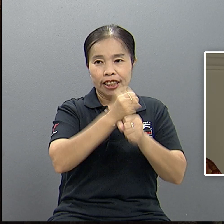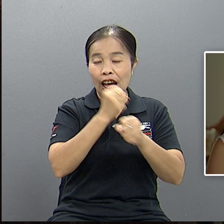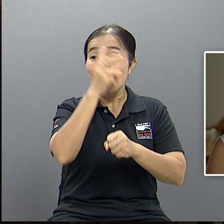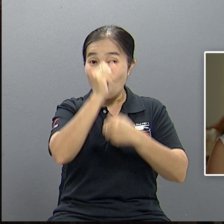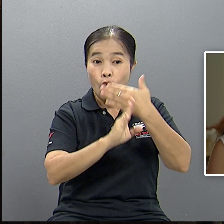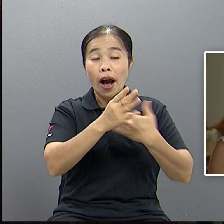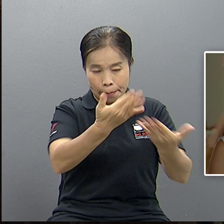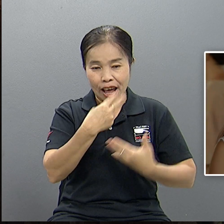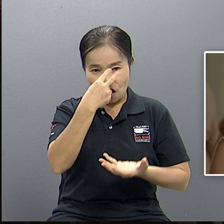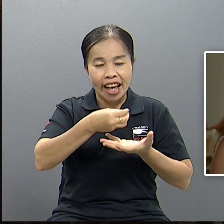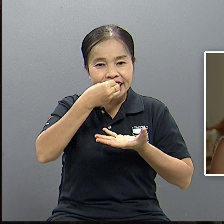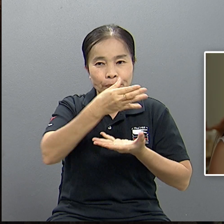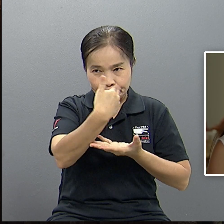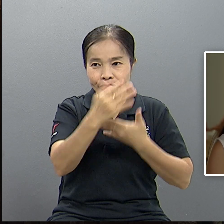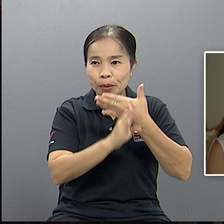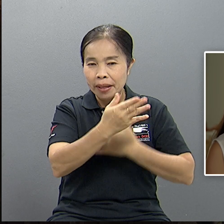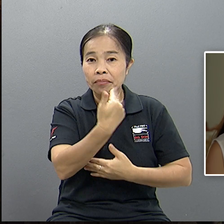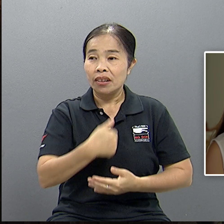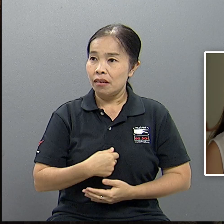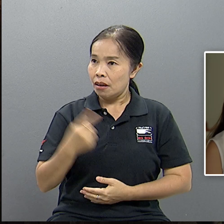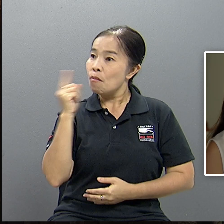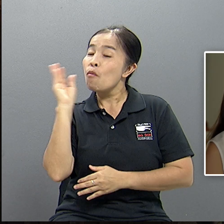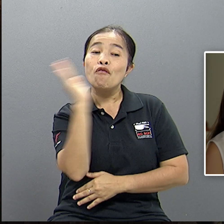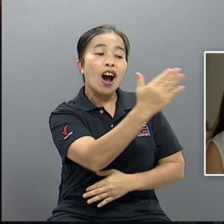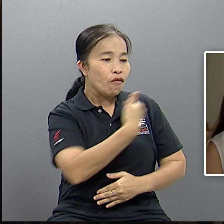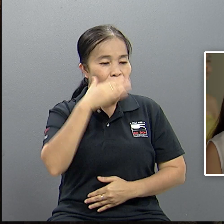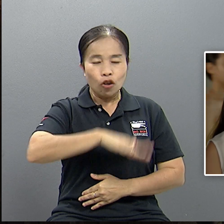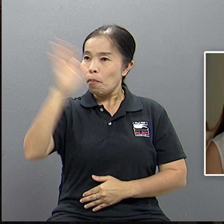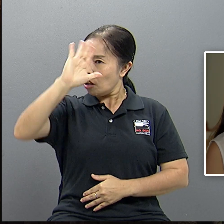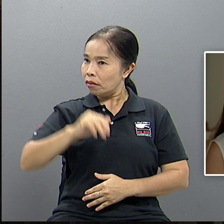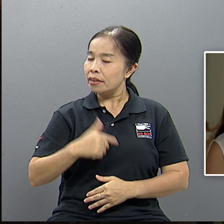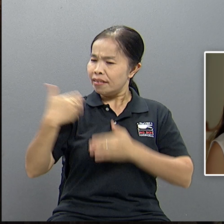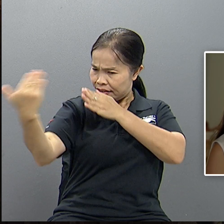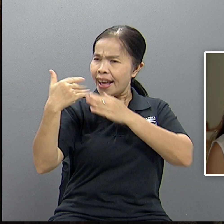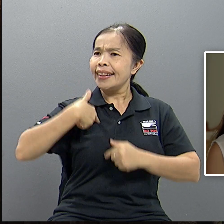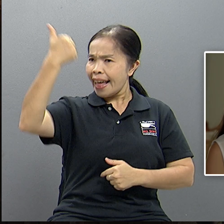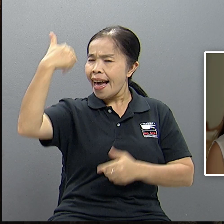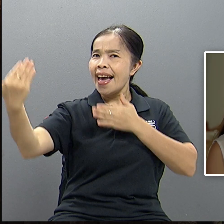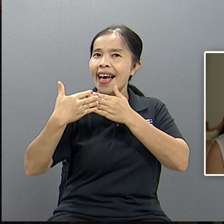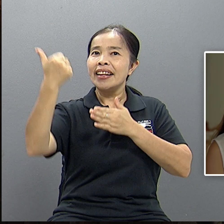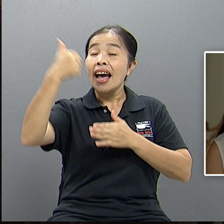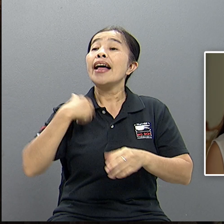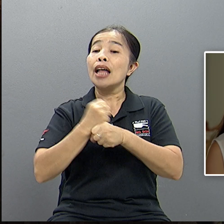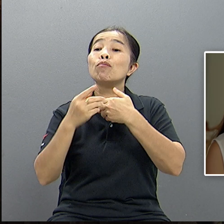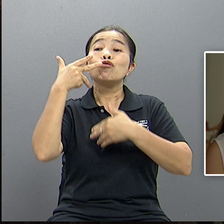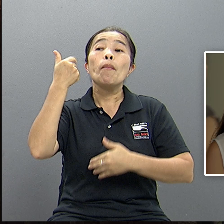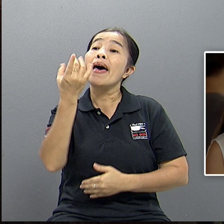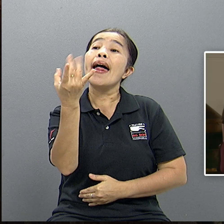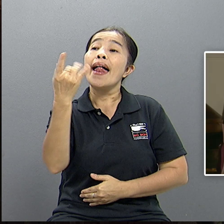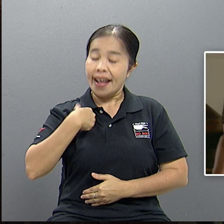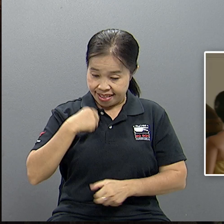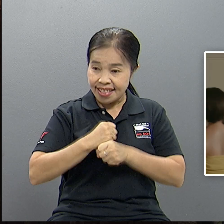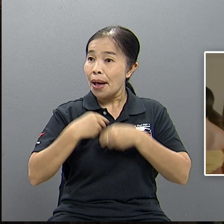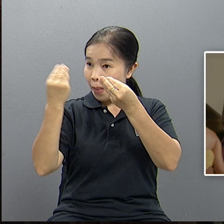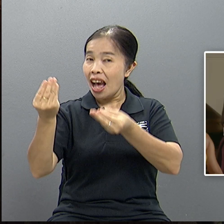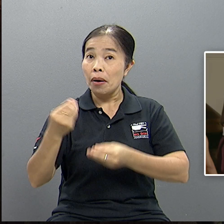าให้ดูหน่อย ไม่ต้องบอกผ่านอ่อนพูดกับฉันตรงๆก็ได้จะให้ทำขนมอะไรเดี๋ยวจะทำให้ดู